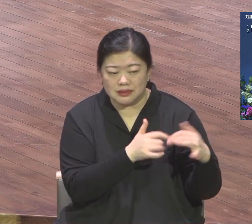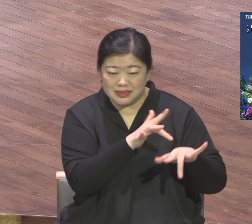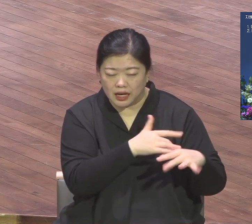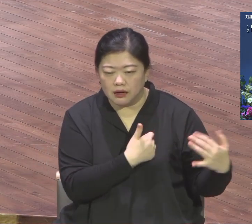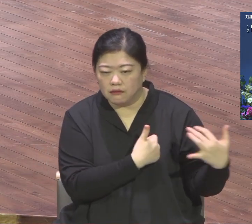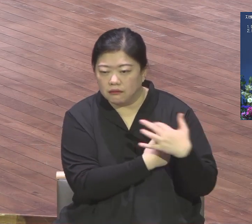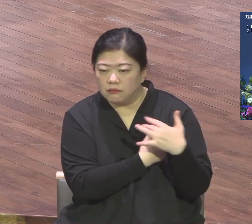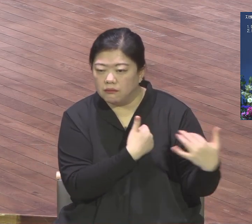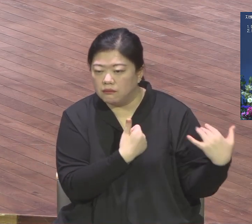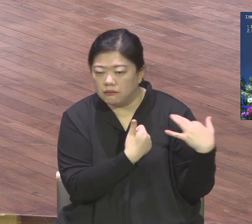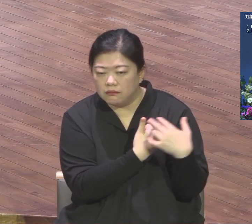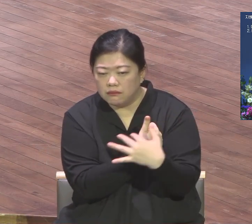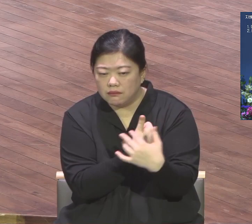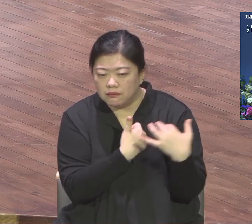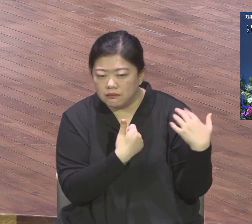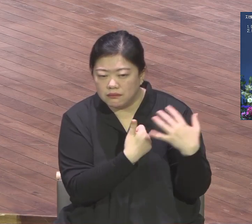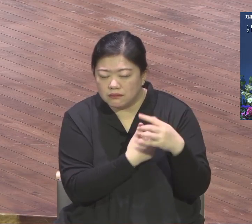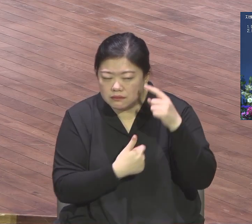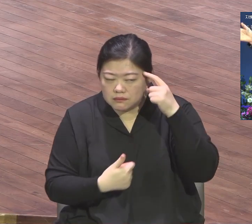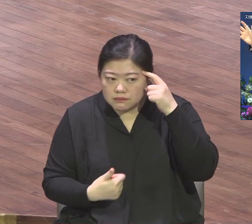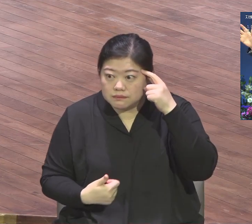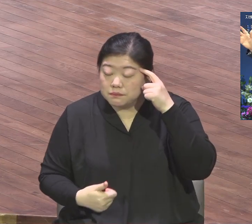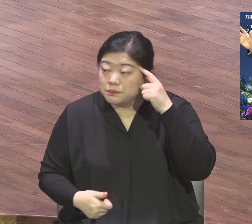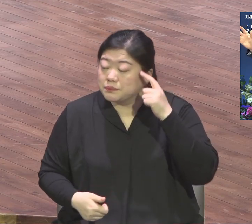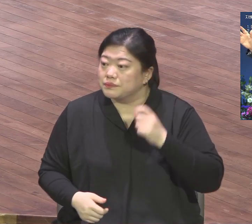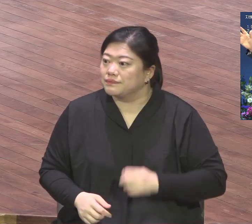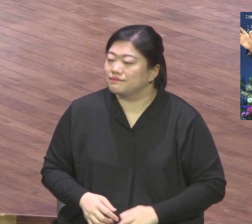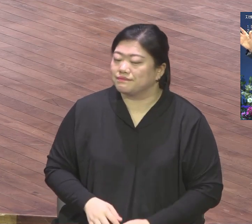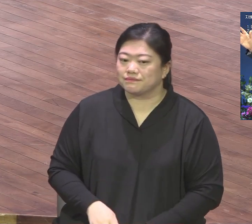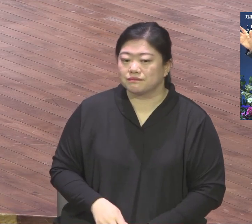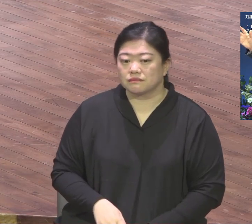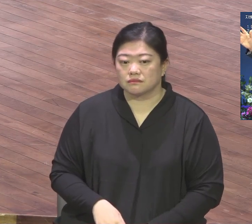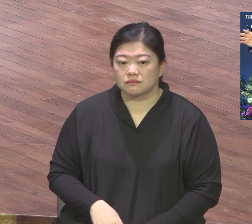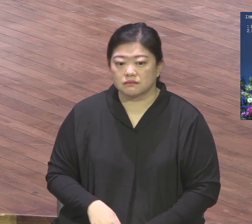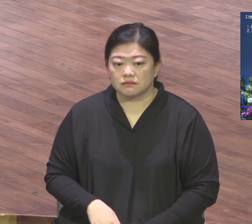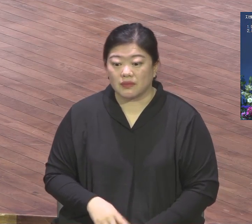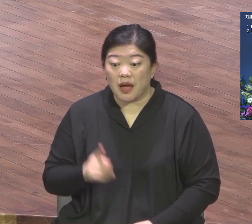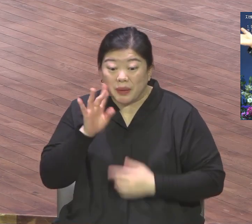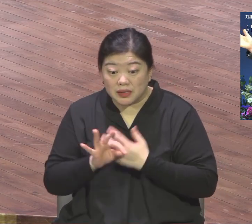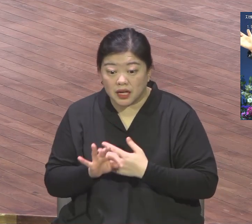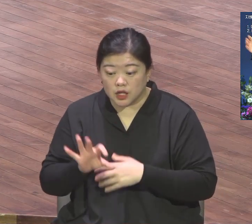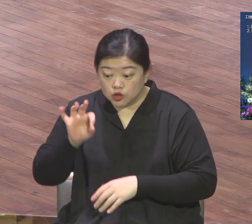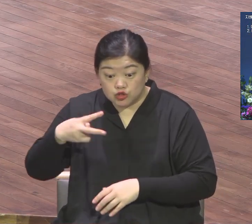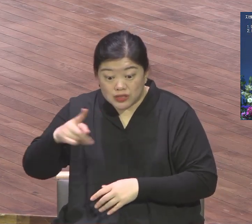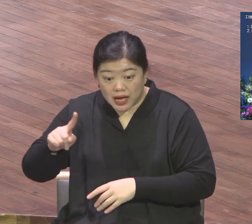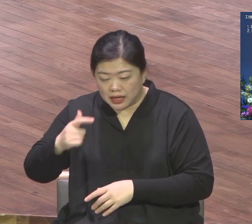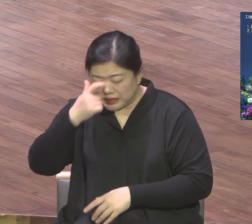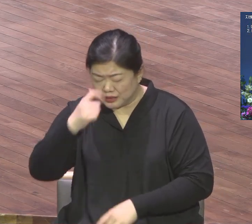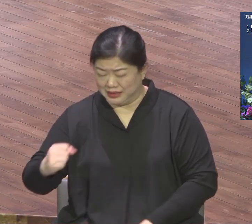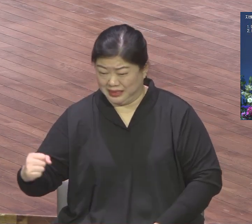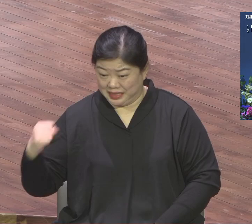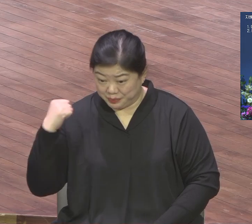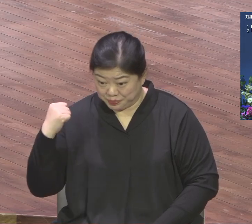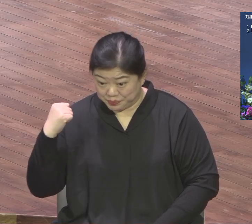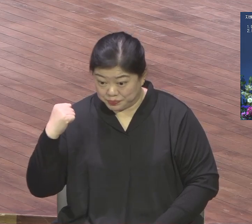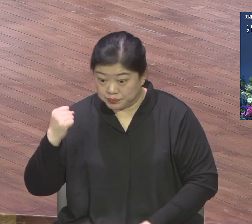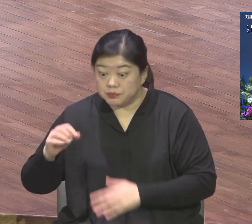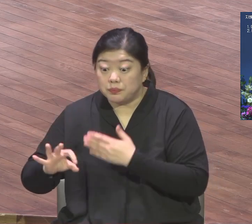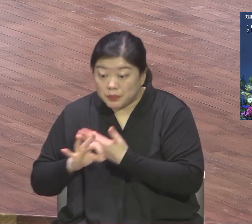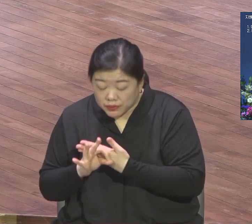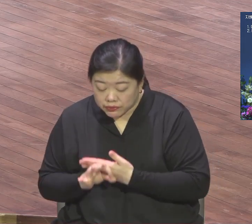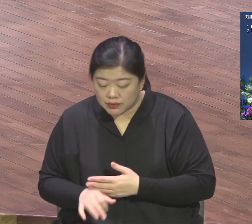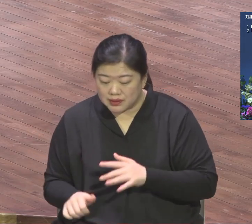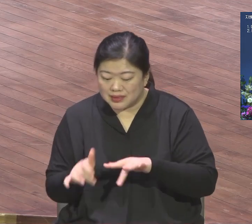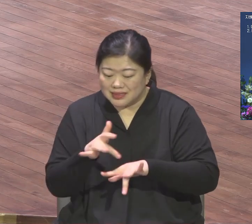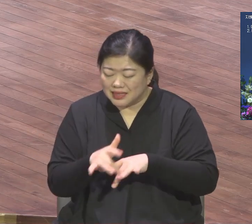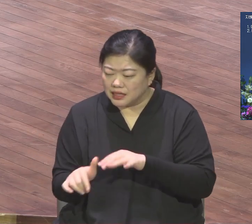해요? 지나가는 건 어쩌죠? 그걸 말할 생각하면 무슨 소리예요? 웃기지 마라. 이리 짓 빼야 되는데 생각을 뭐요? 마음에 넣어버린